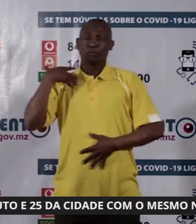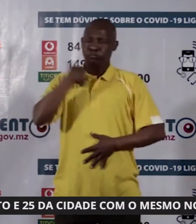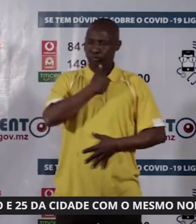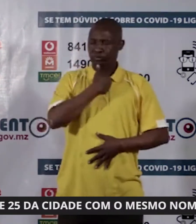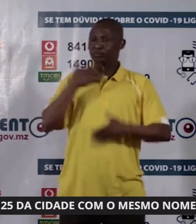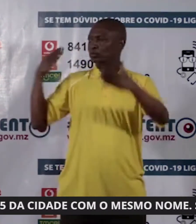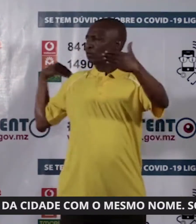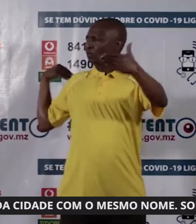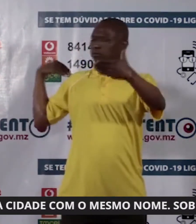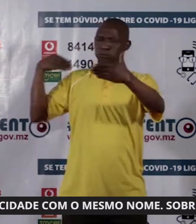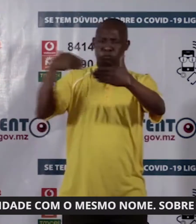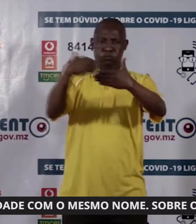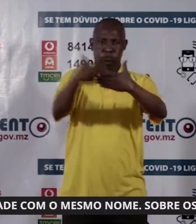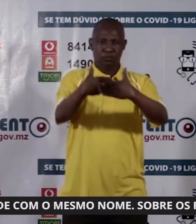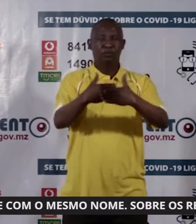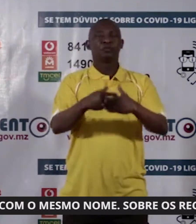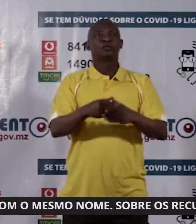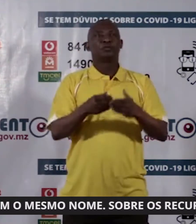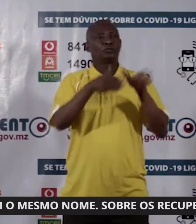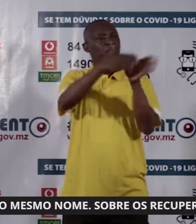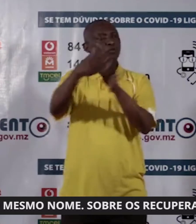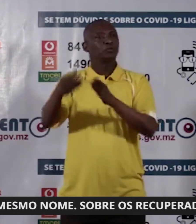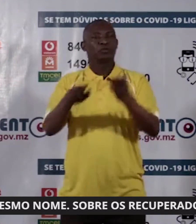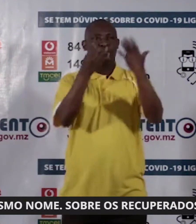registrou-se um número cumulativo de